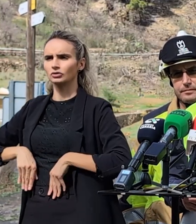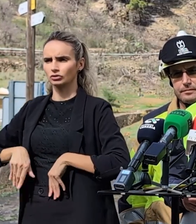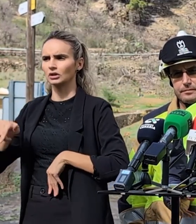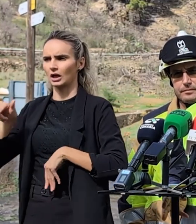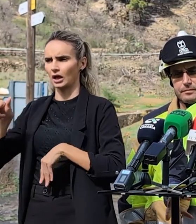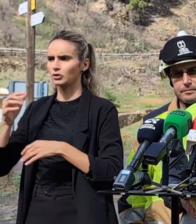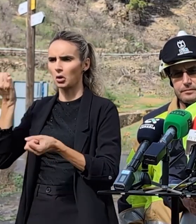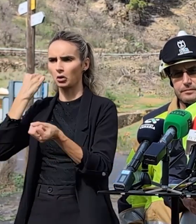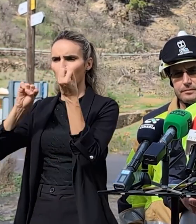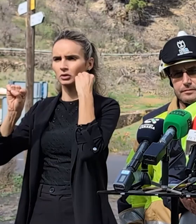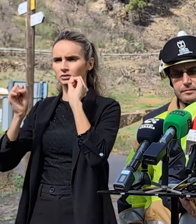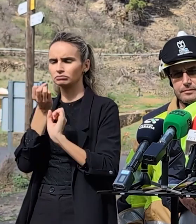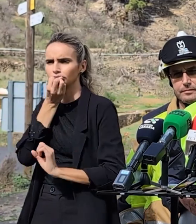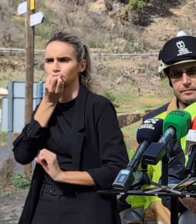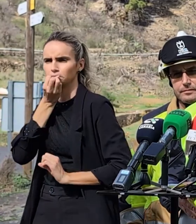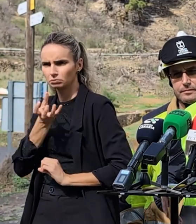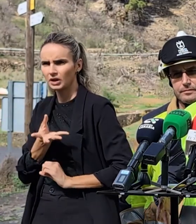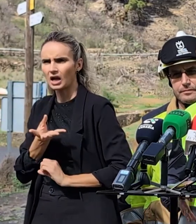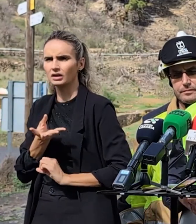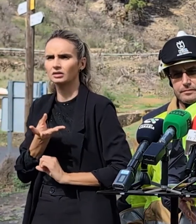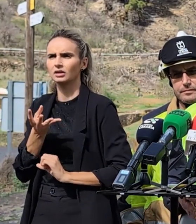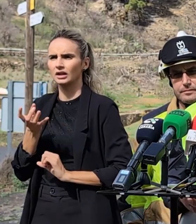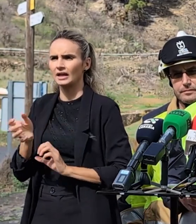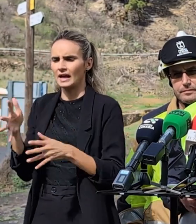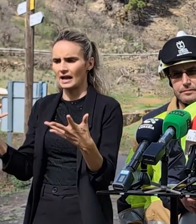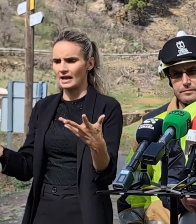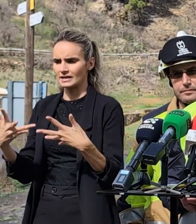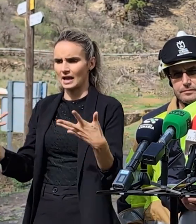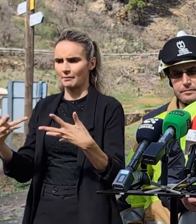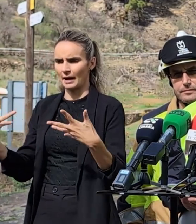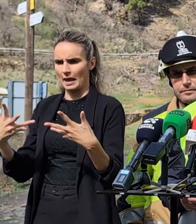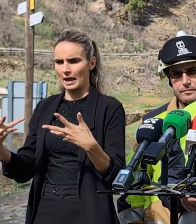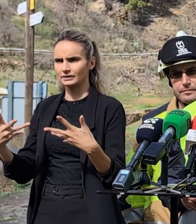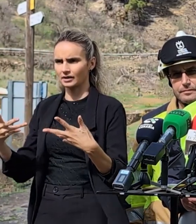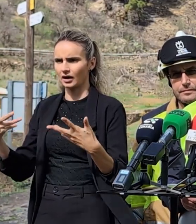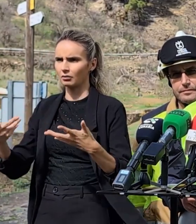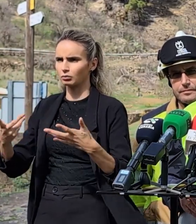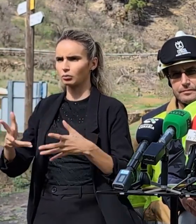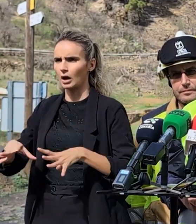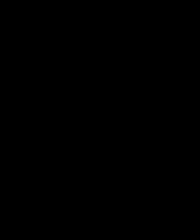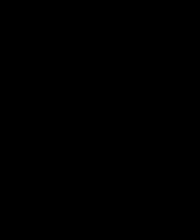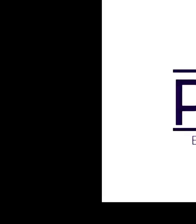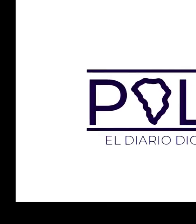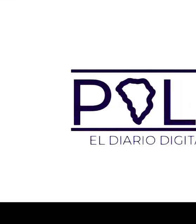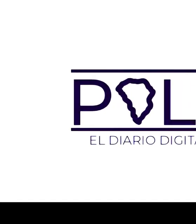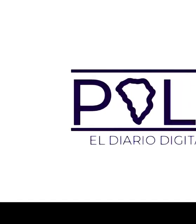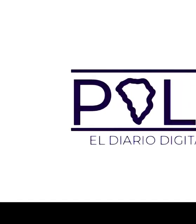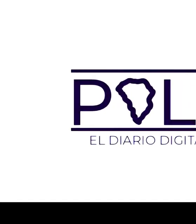y precaver pues toda la emergencia que tenemos en este sentido con el incendio.